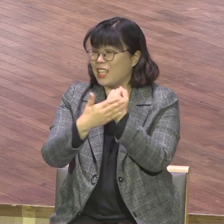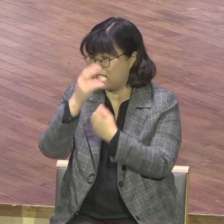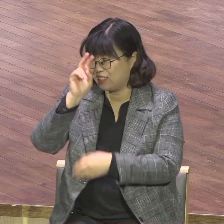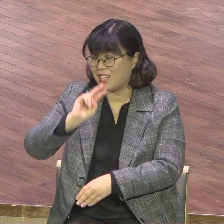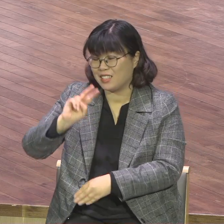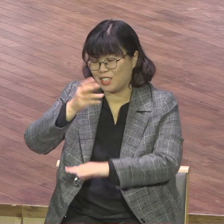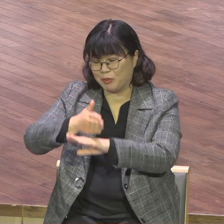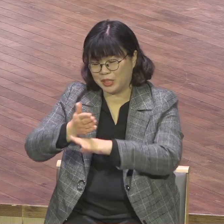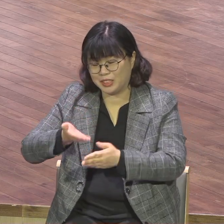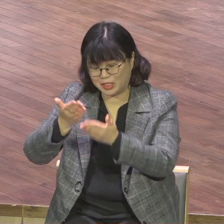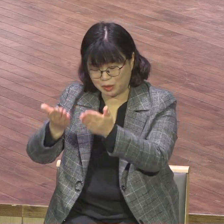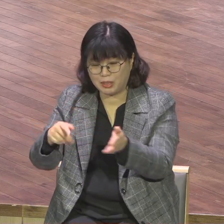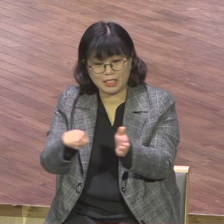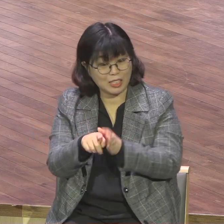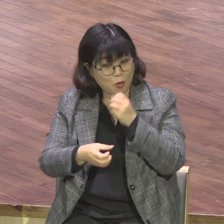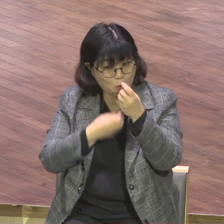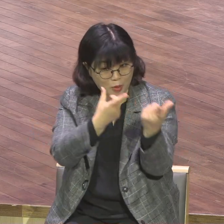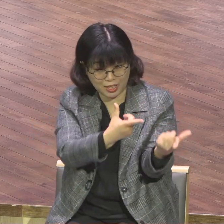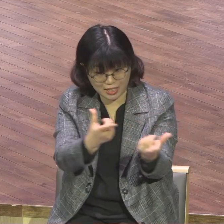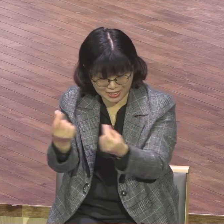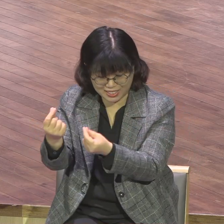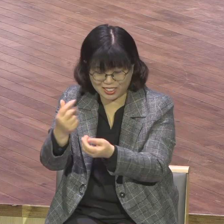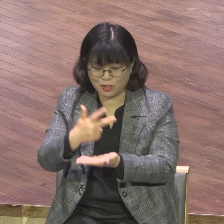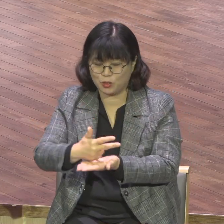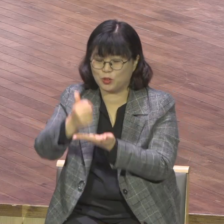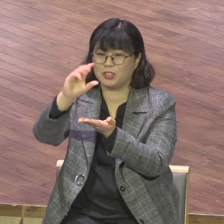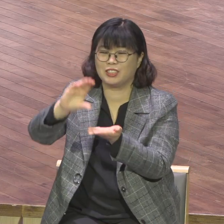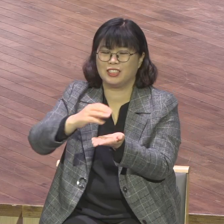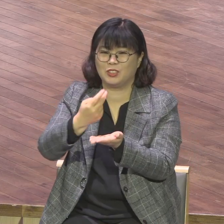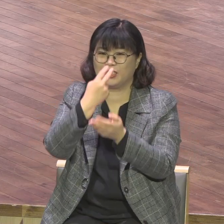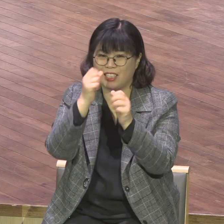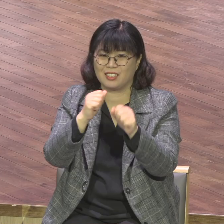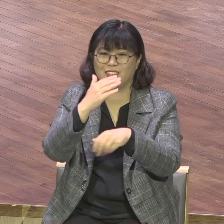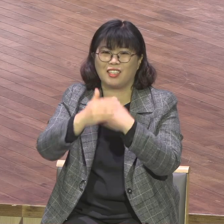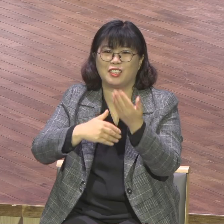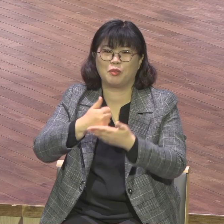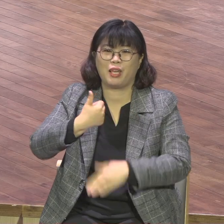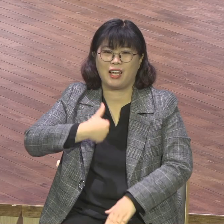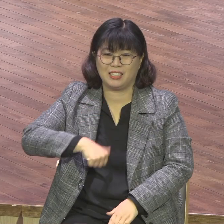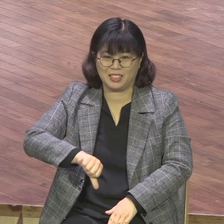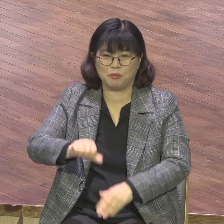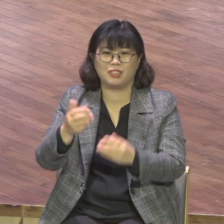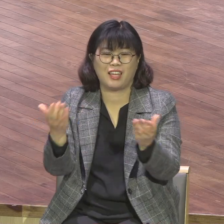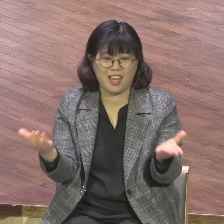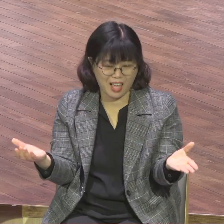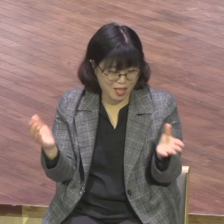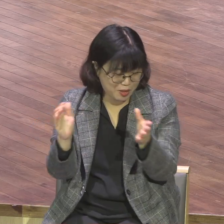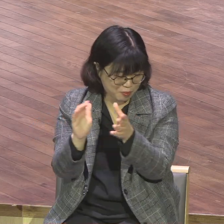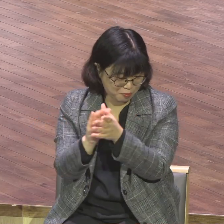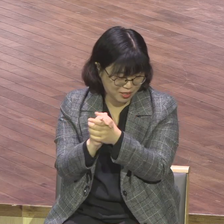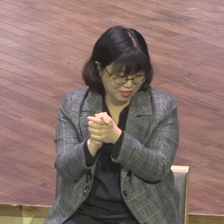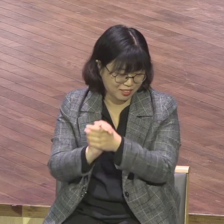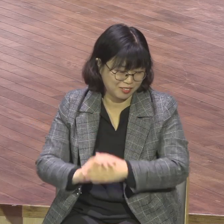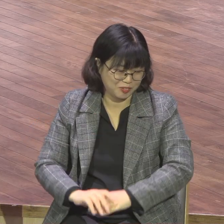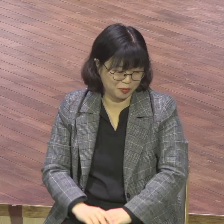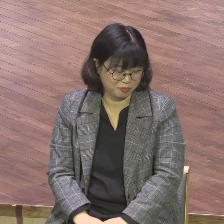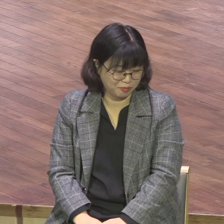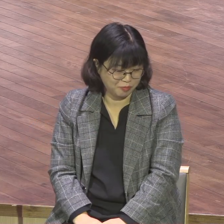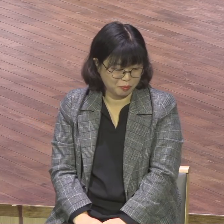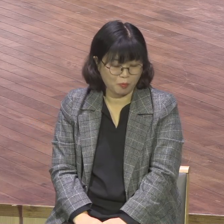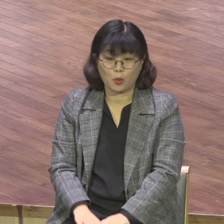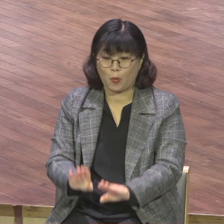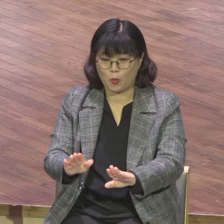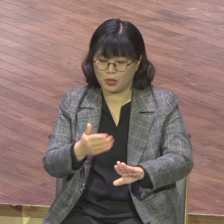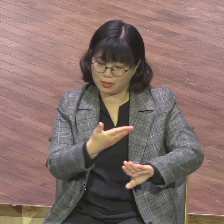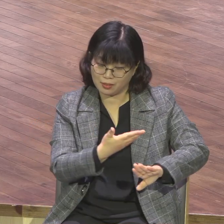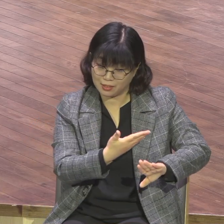하겠습니다. 신앙 고백합니다. 주는 그리스도시요 살아계신 하나님의 아들이십니다. 아멘. 우리